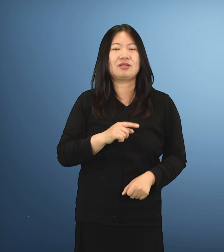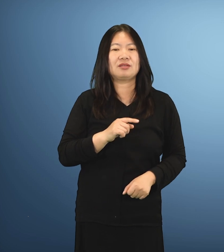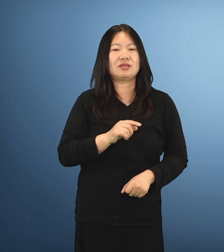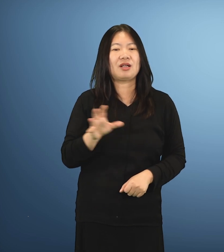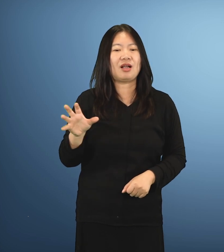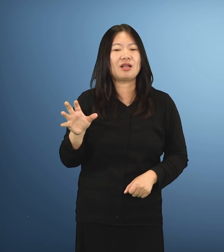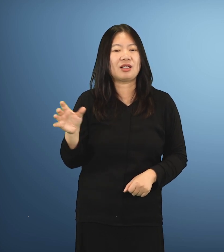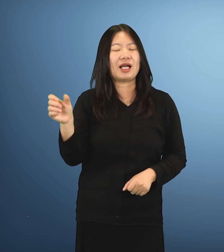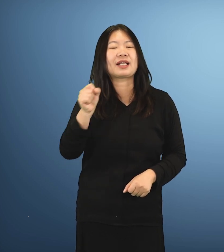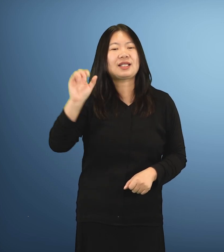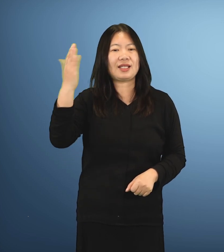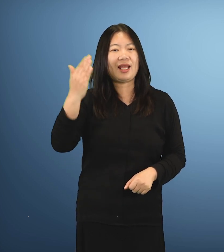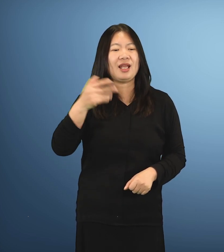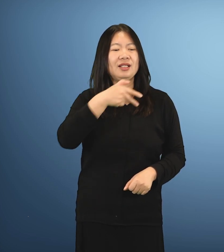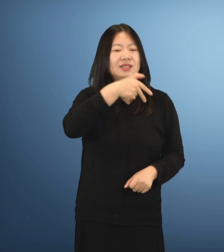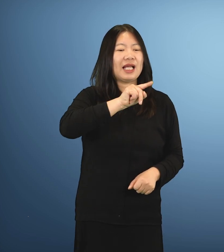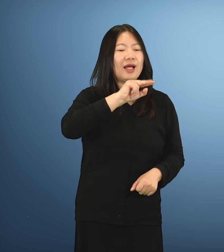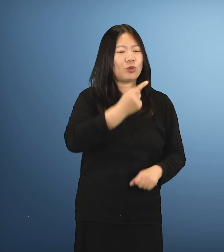갖는 거예요.